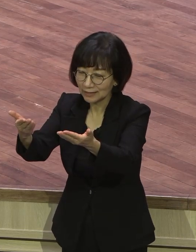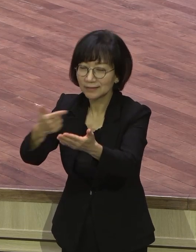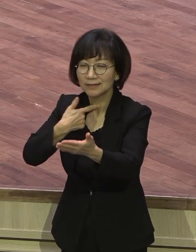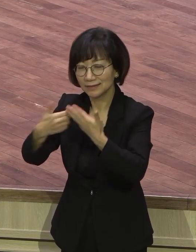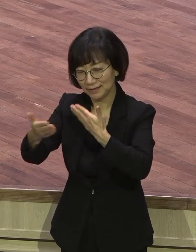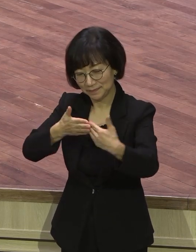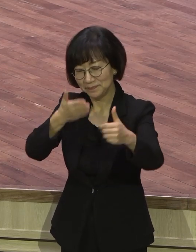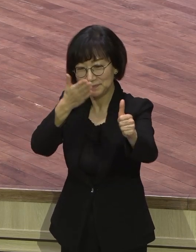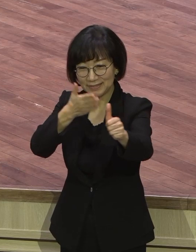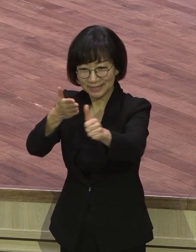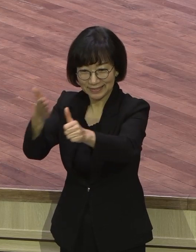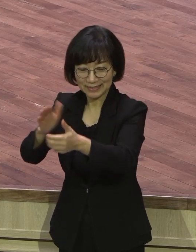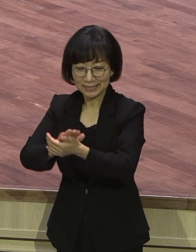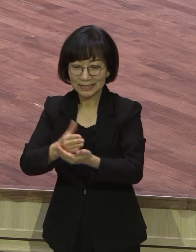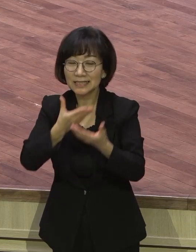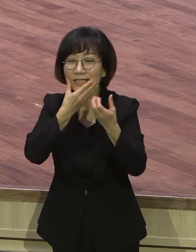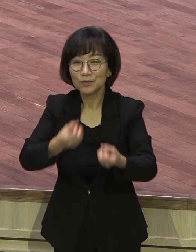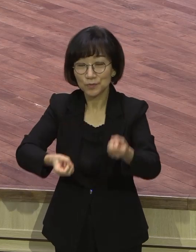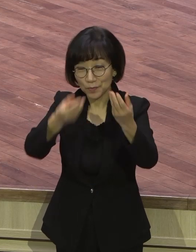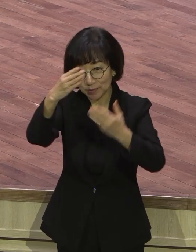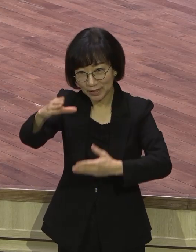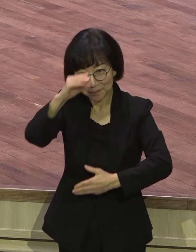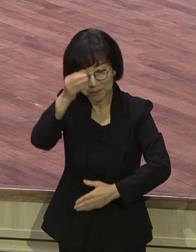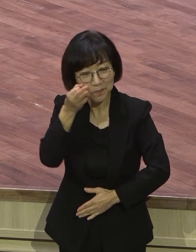축복이 모델 되기를 기도합니다.